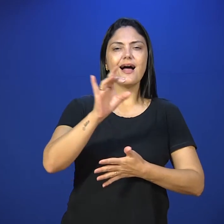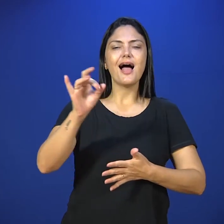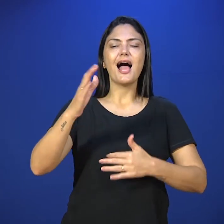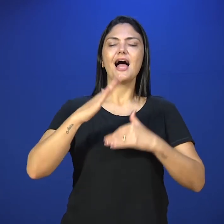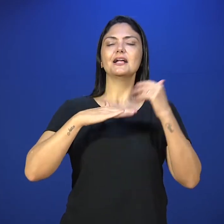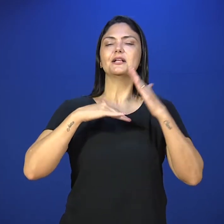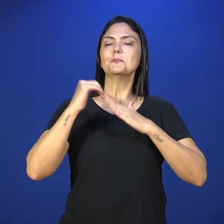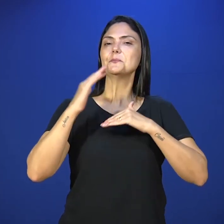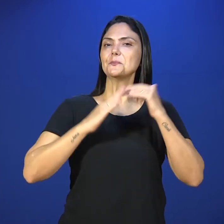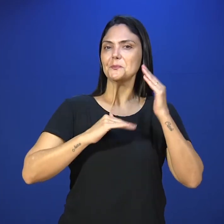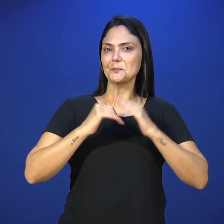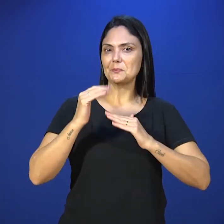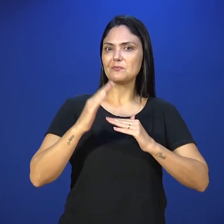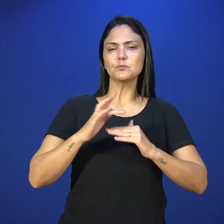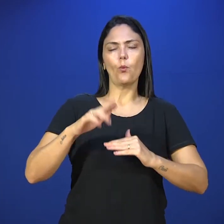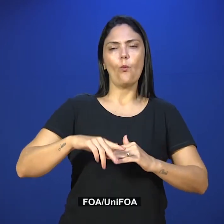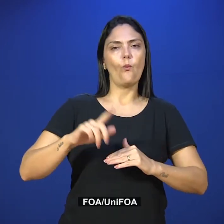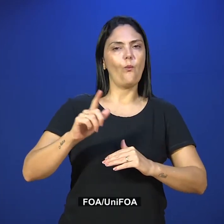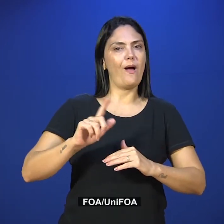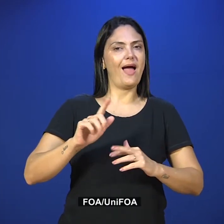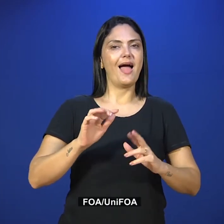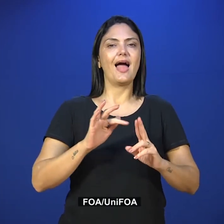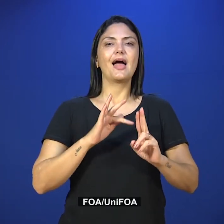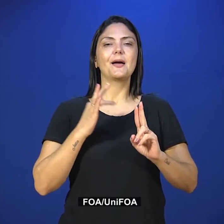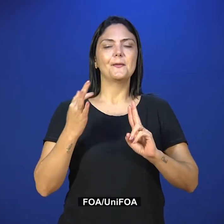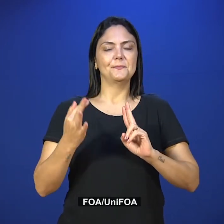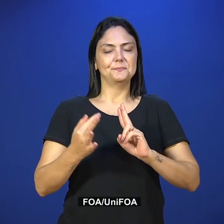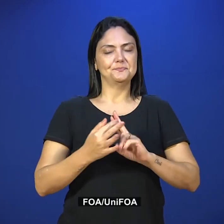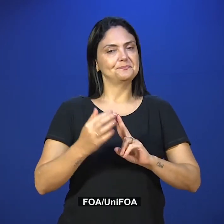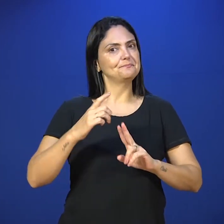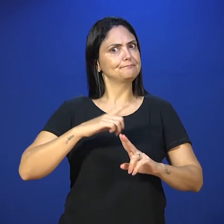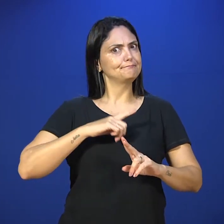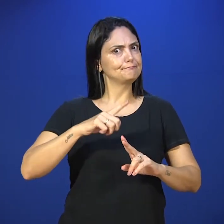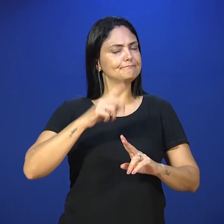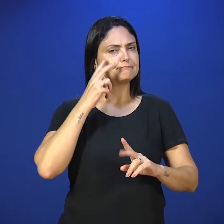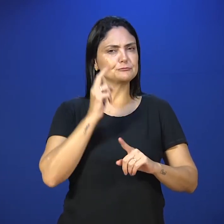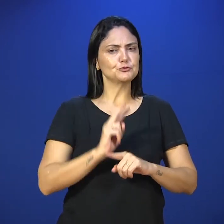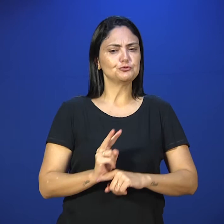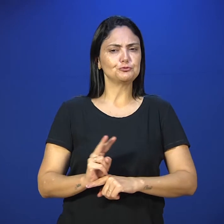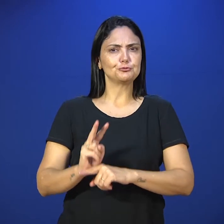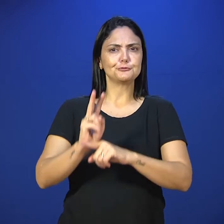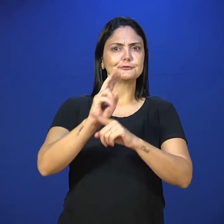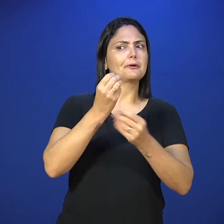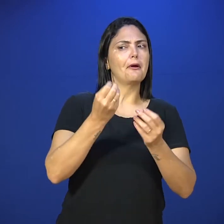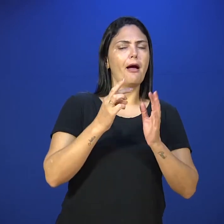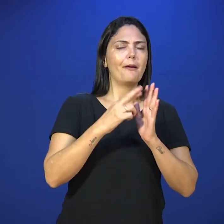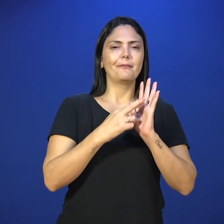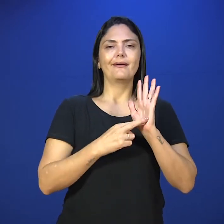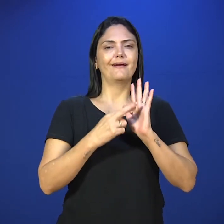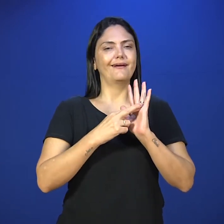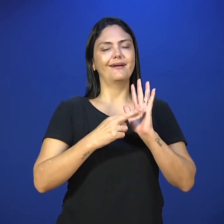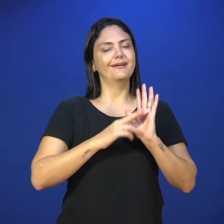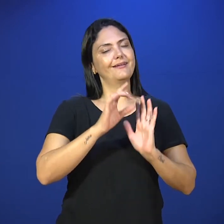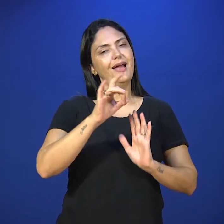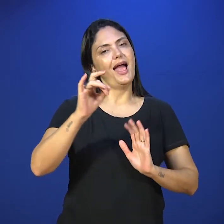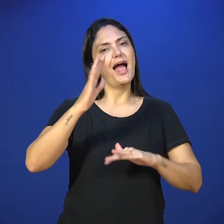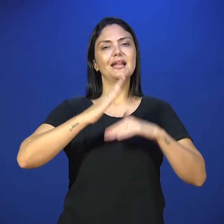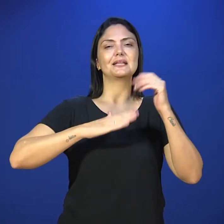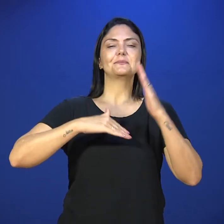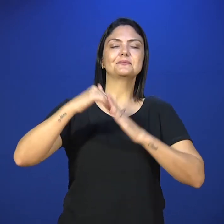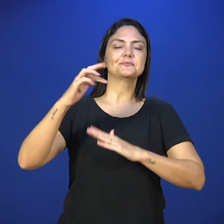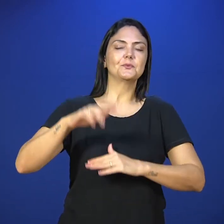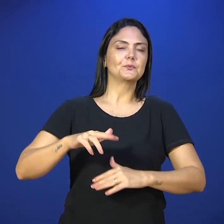dos órgãos de classe, não tendo a FOA-Unifoa qualquer gerência nas regras e condições exigidas por